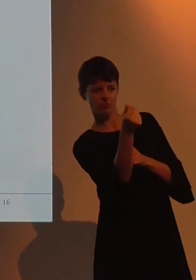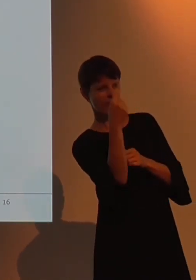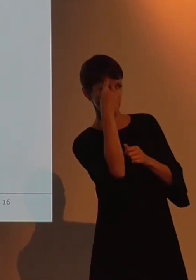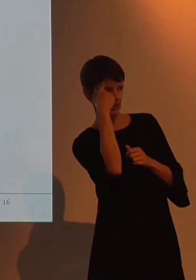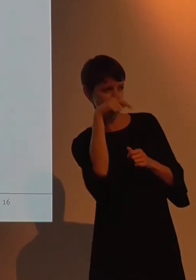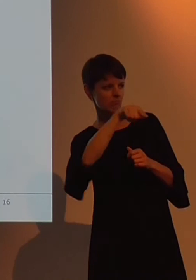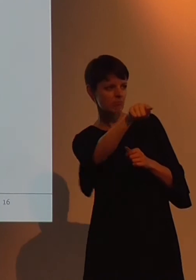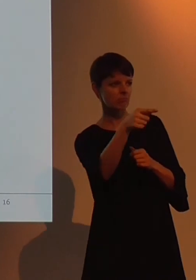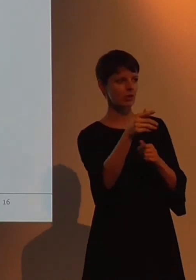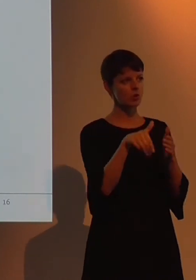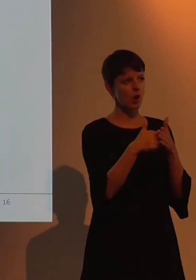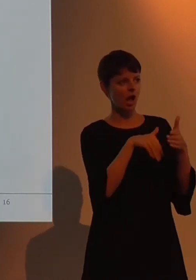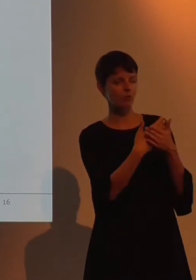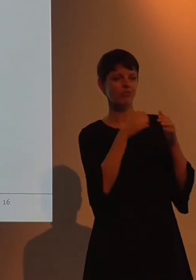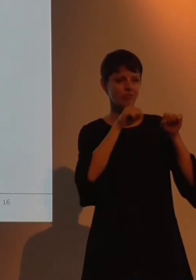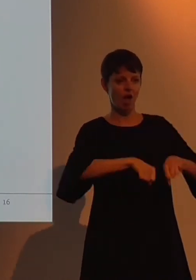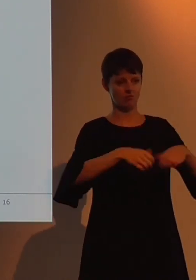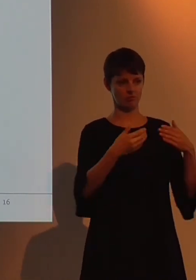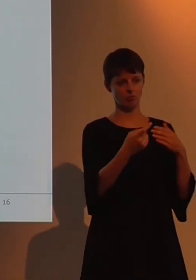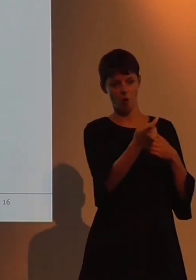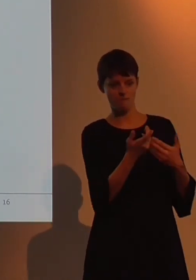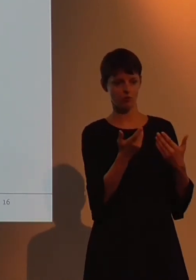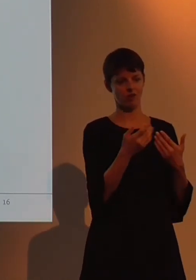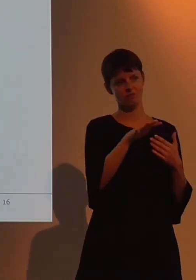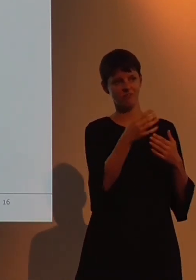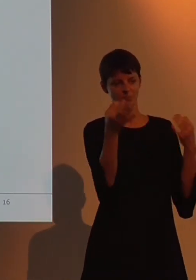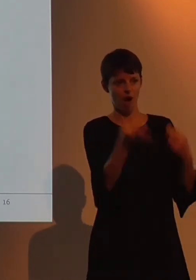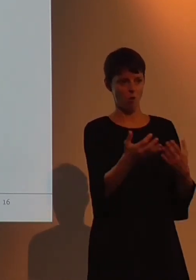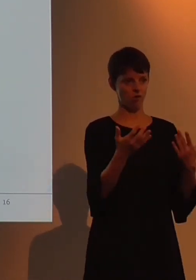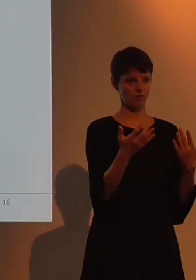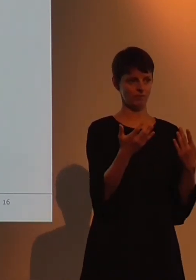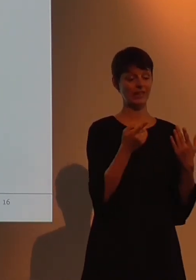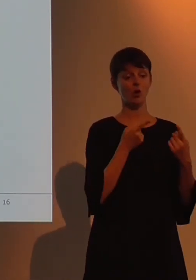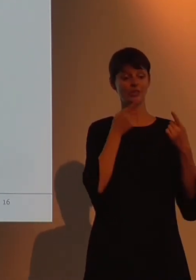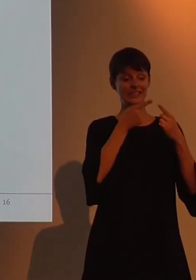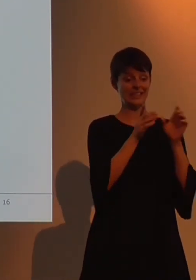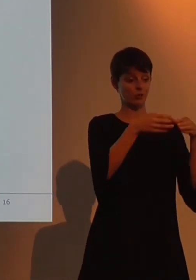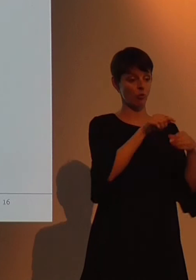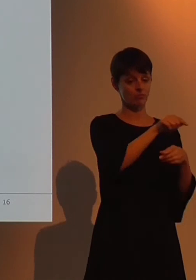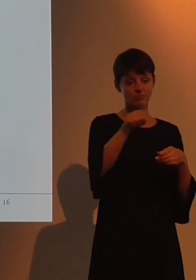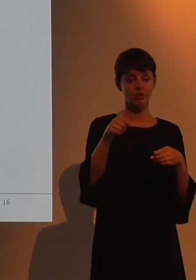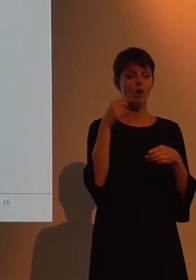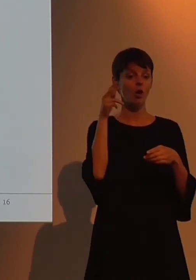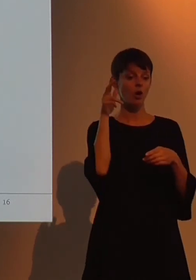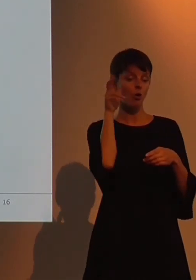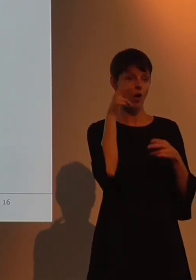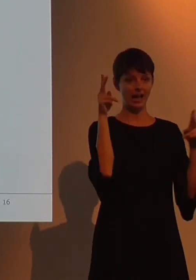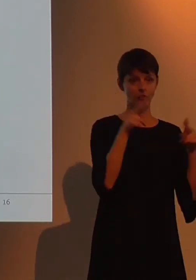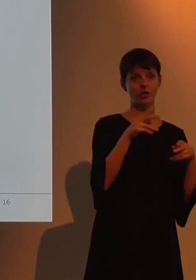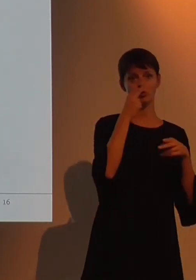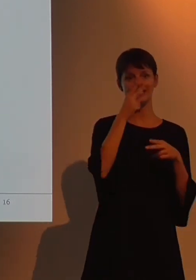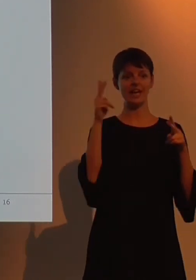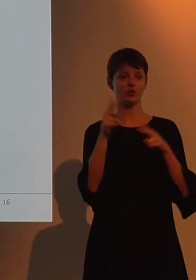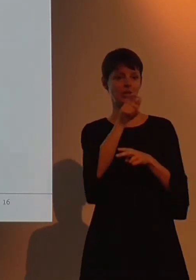natürlich auch das Angebot der Drittanbieter, die es dort gibt. Also zusätzliche Software, Hardware, Menschen mit